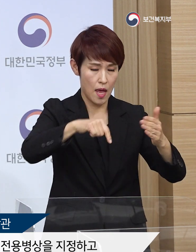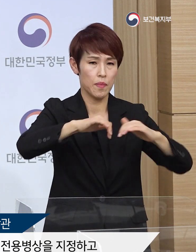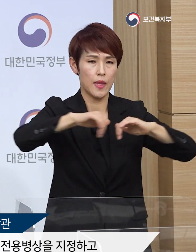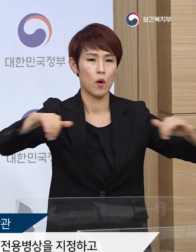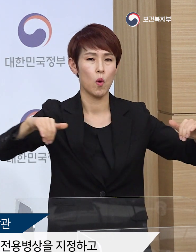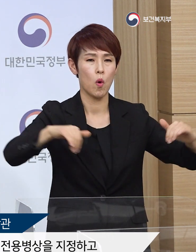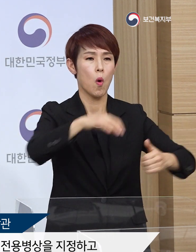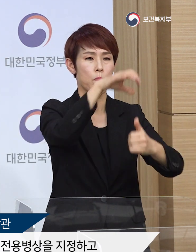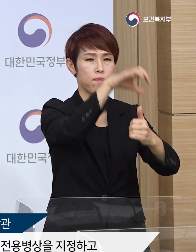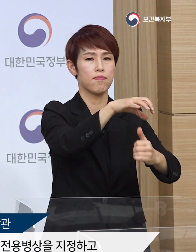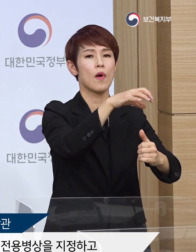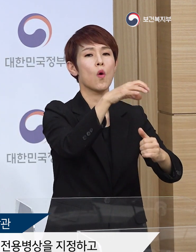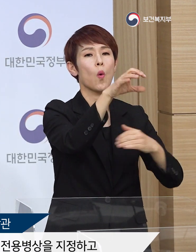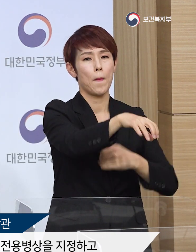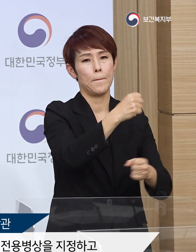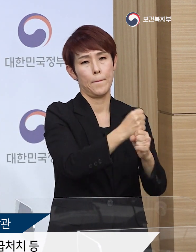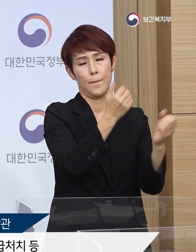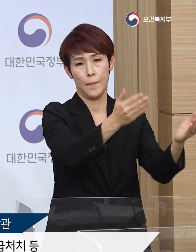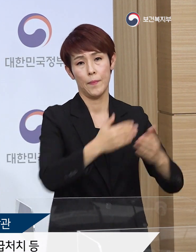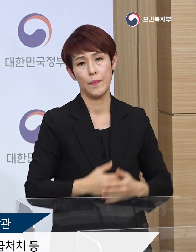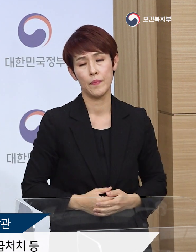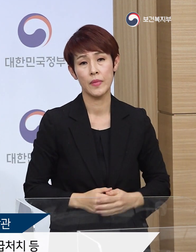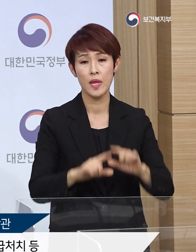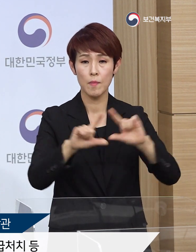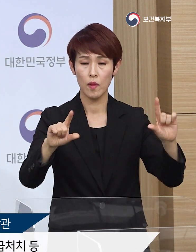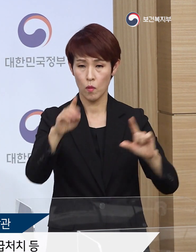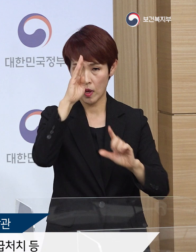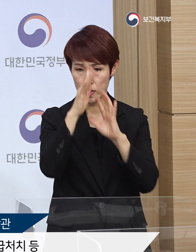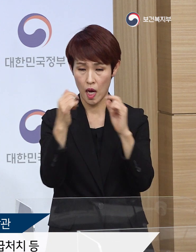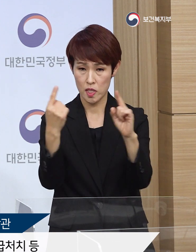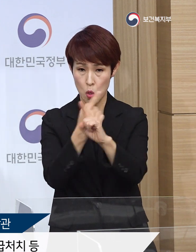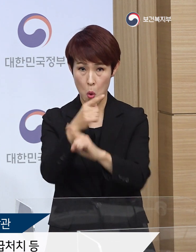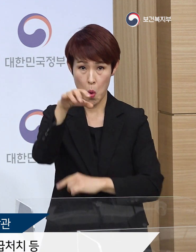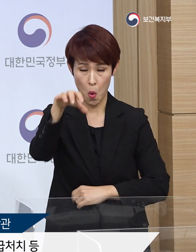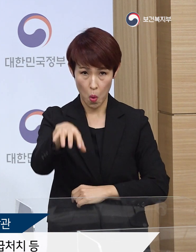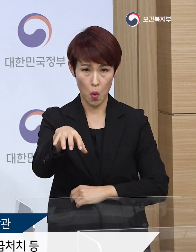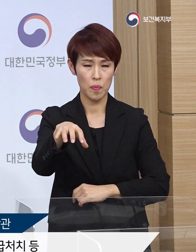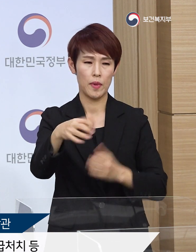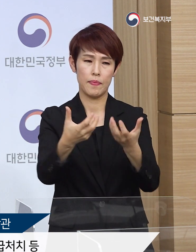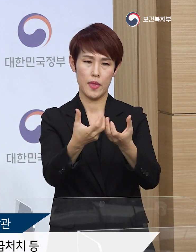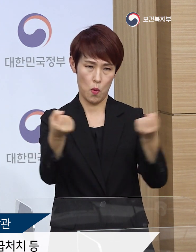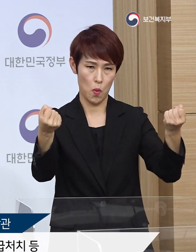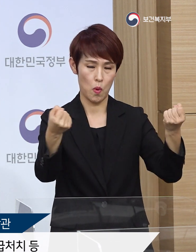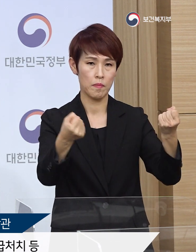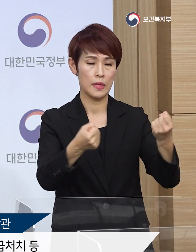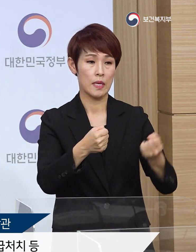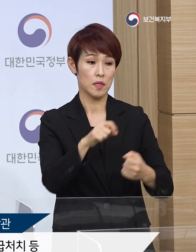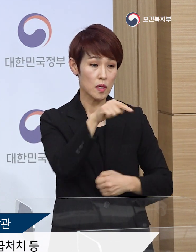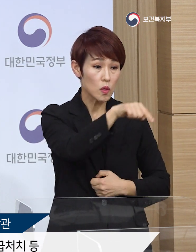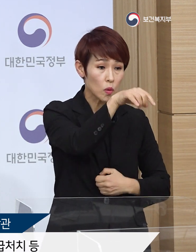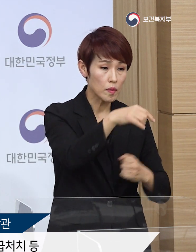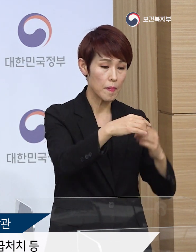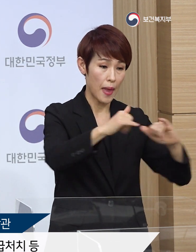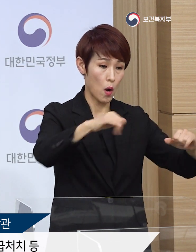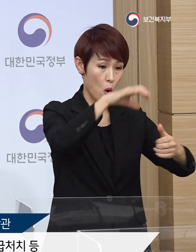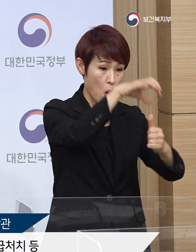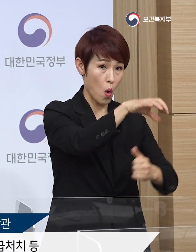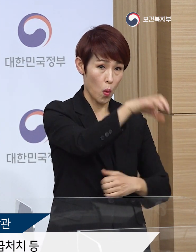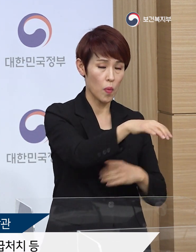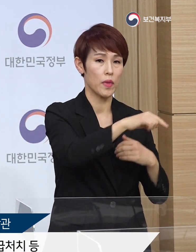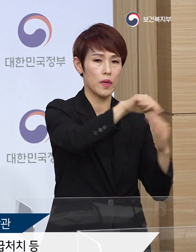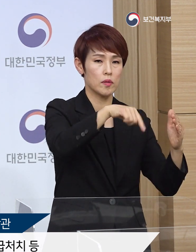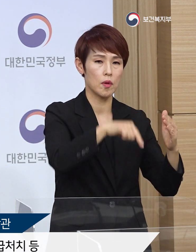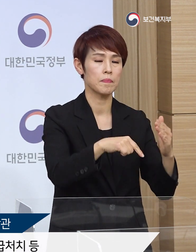별도의 진료구역을 만들겠습니다. 일반 환자 진료구역과 분리된 곳에서 진단 검사와 응급처치 등 진료를